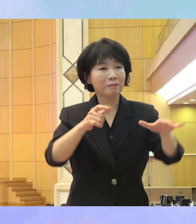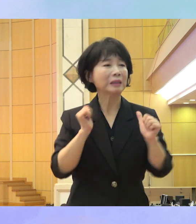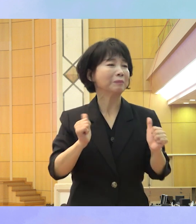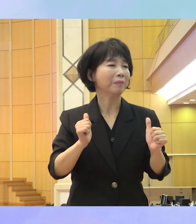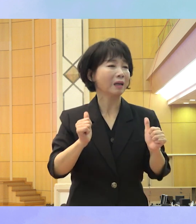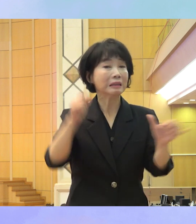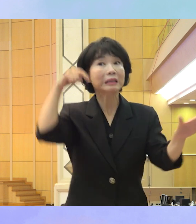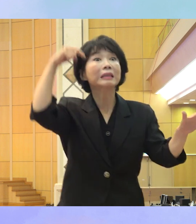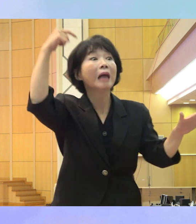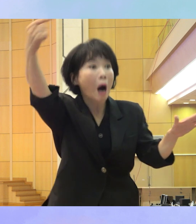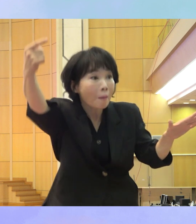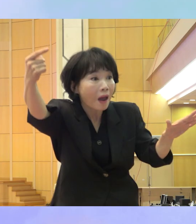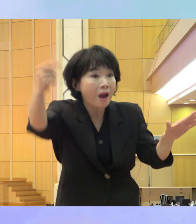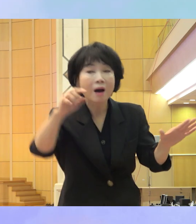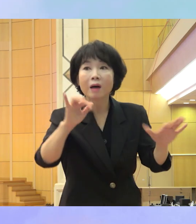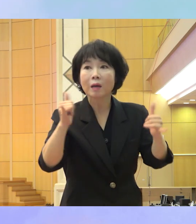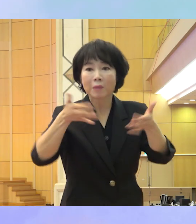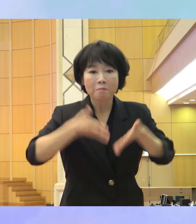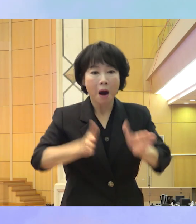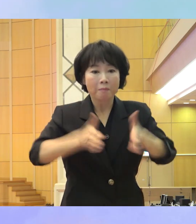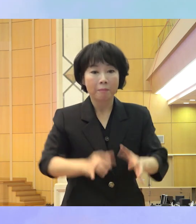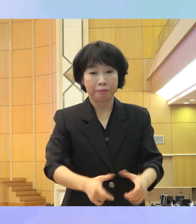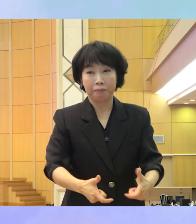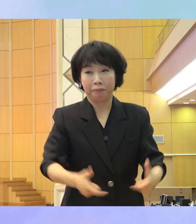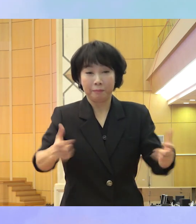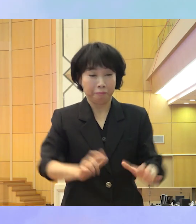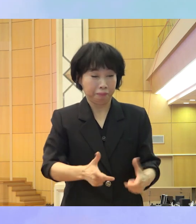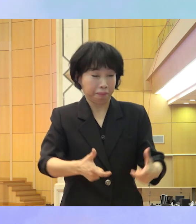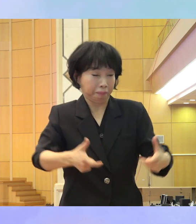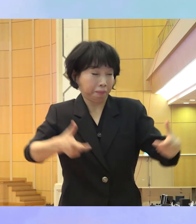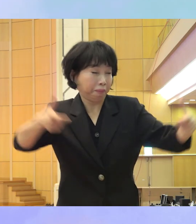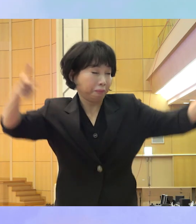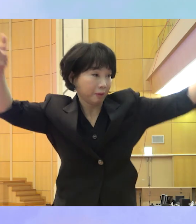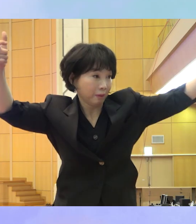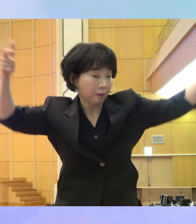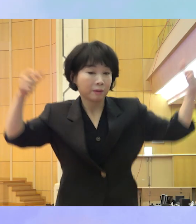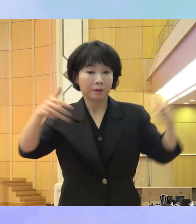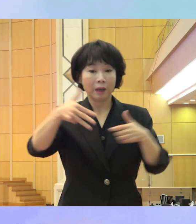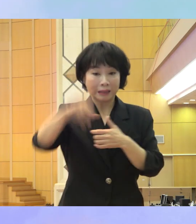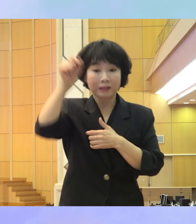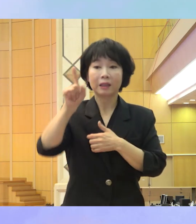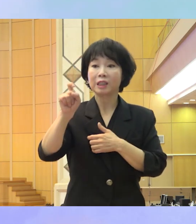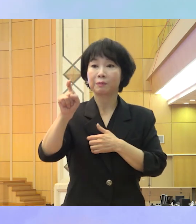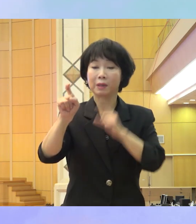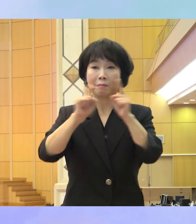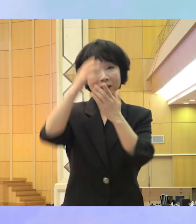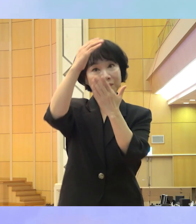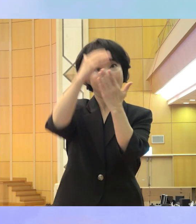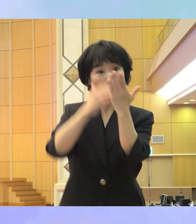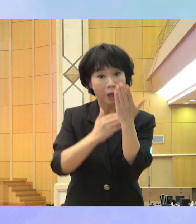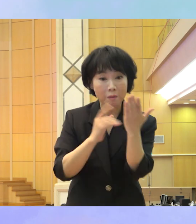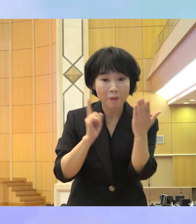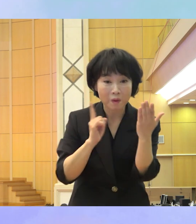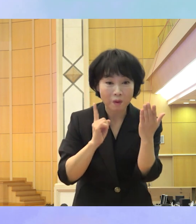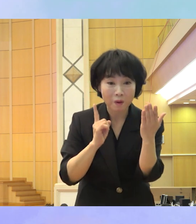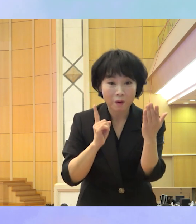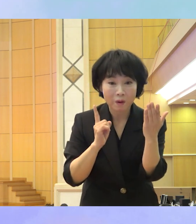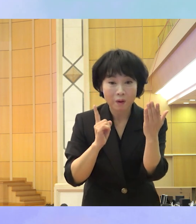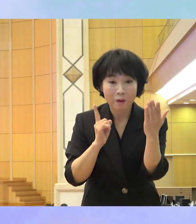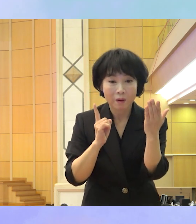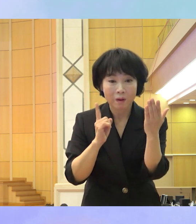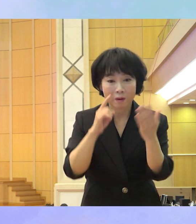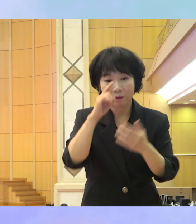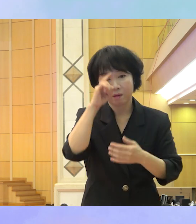사람들이 많이 번성하고 번성하다가 창세기 11장에 와서 보면